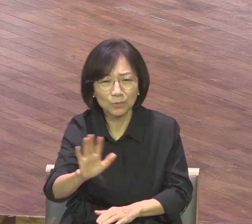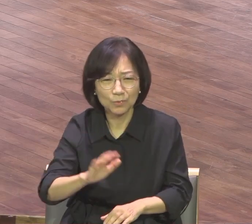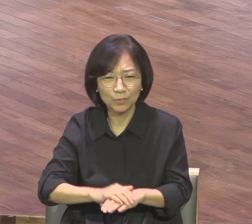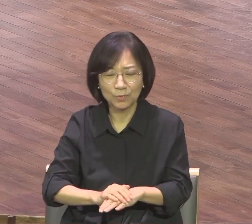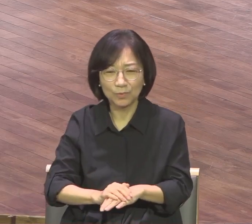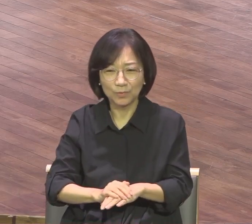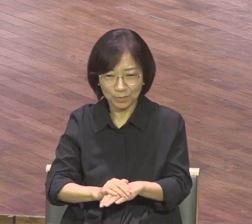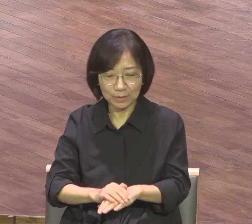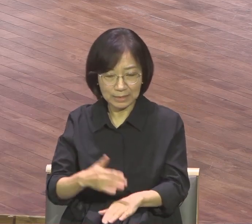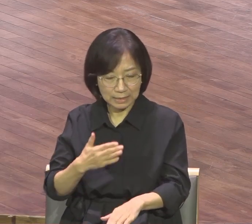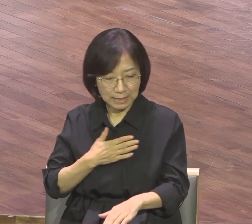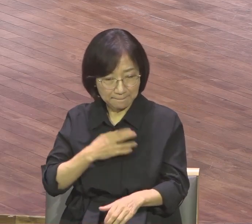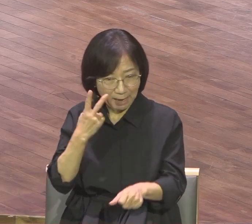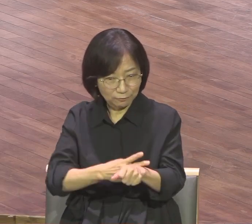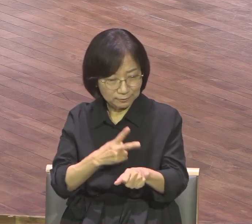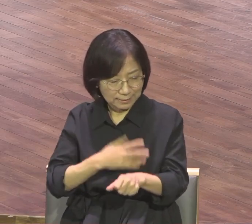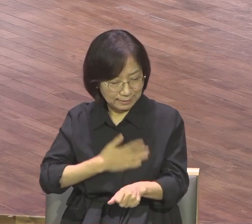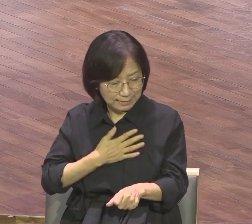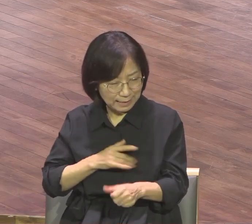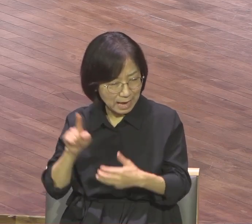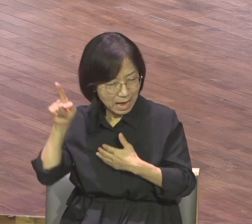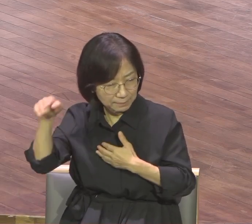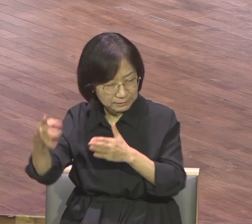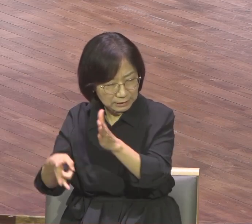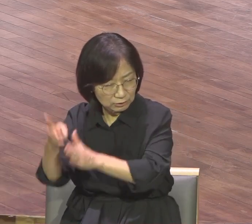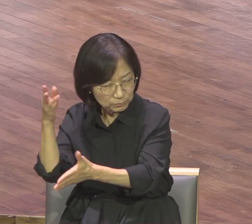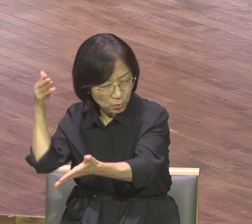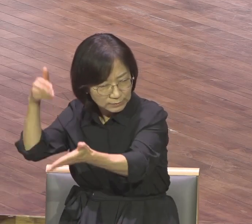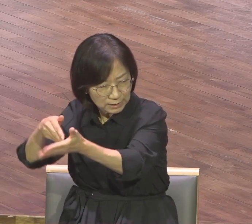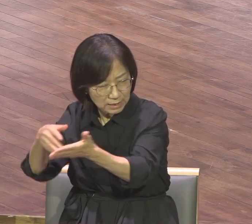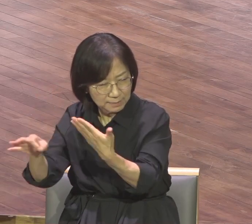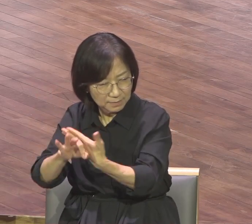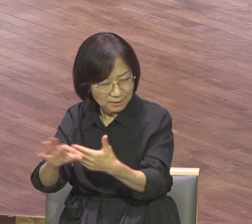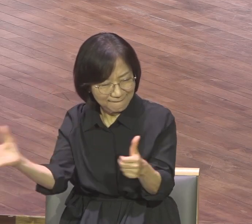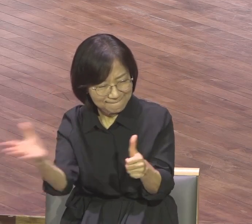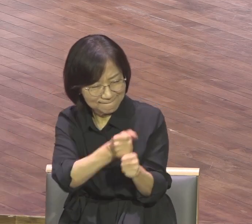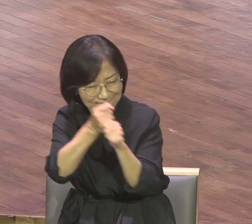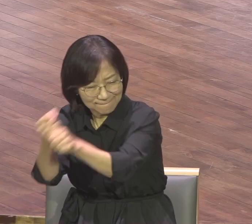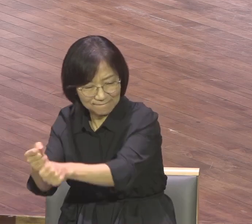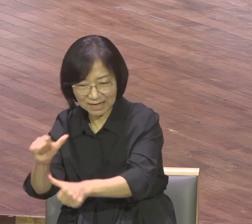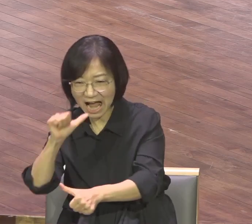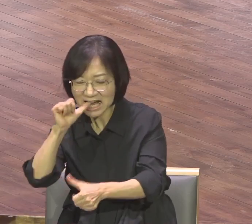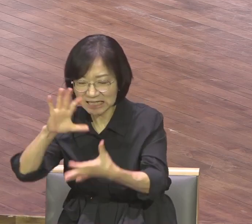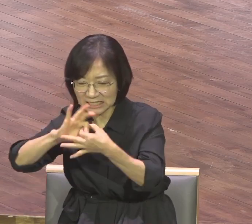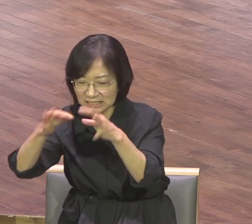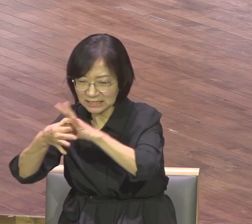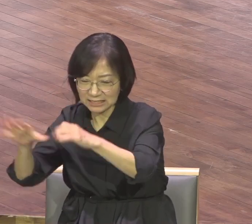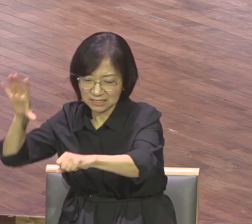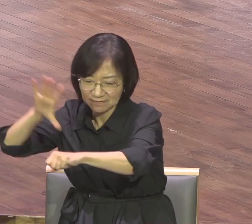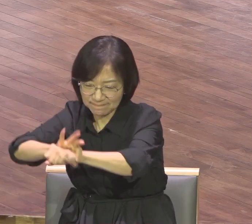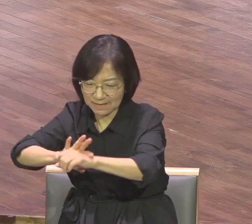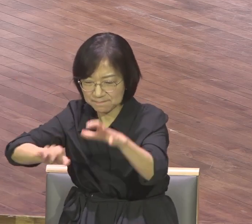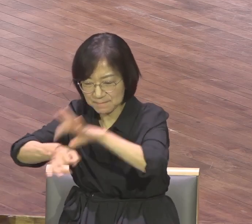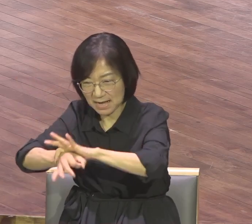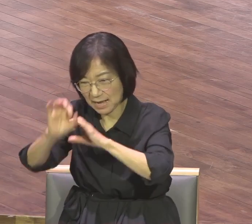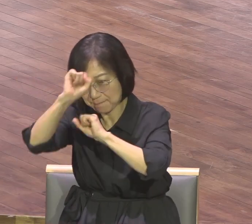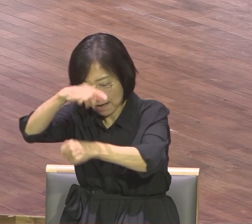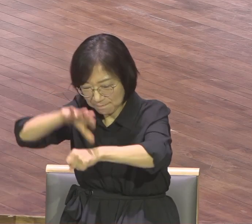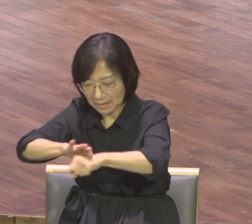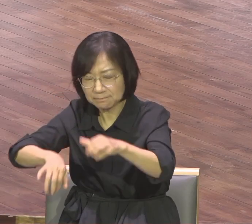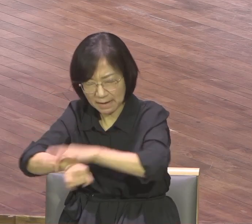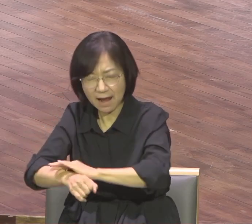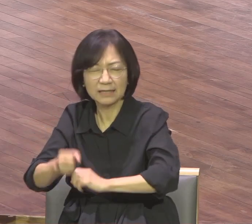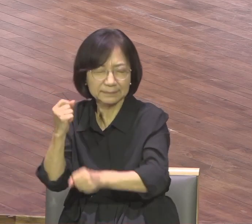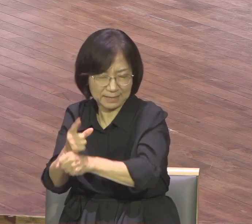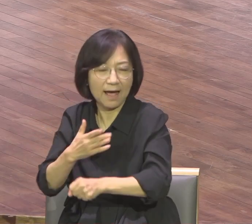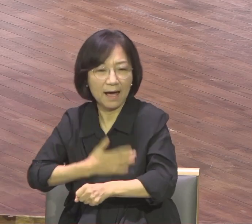바울을 알고 있어요. 잡혀서 쇠고랑을 차고 죄수의 신분으로라도 로마 가야 되겠다.